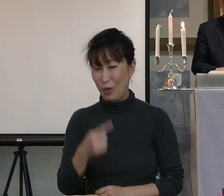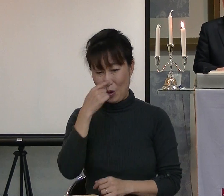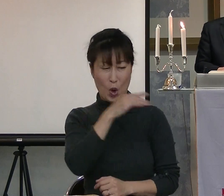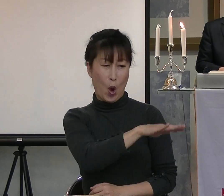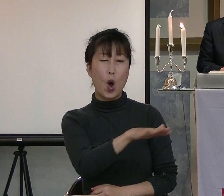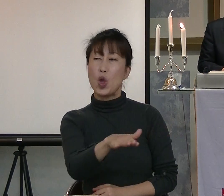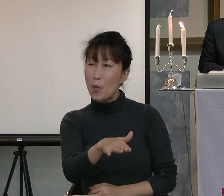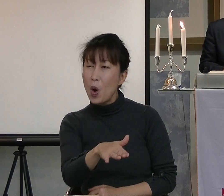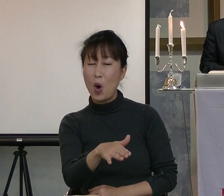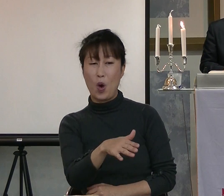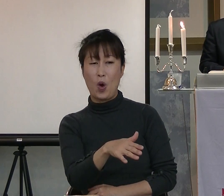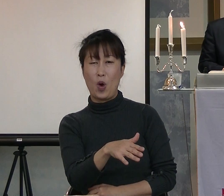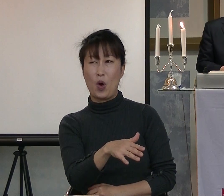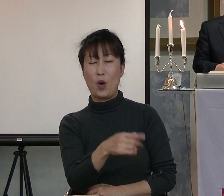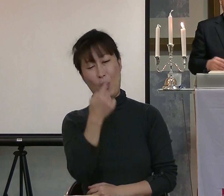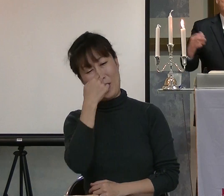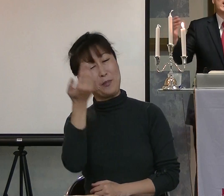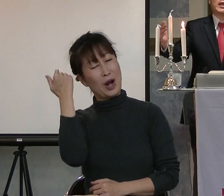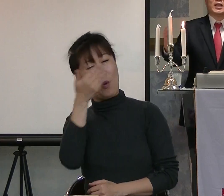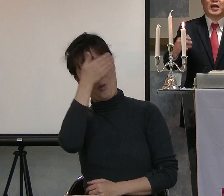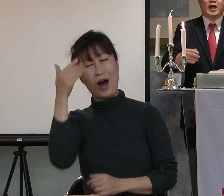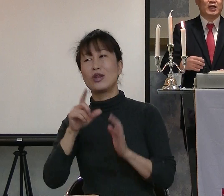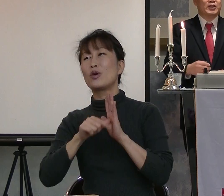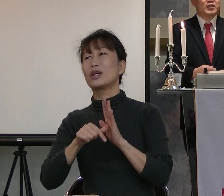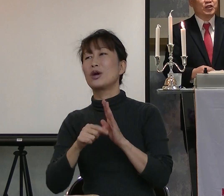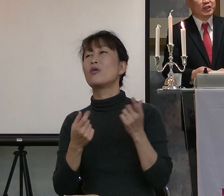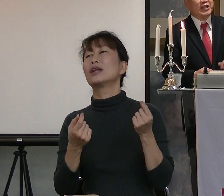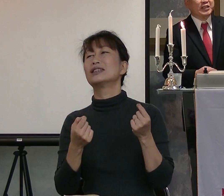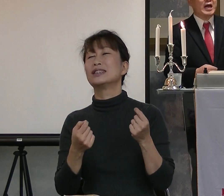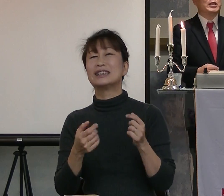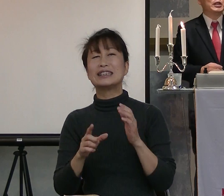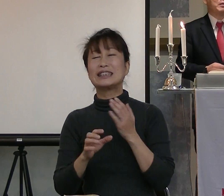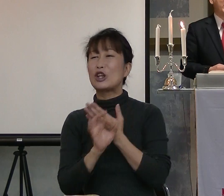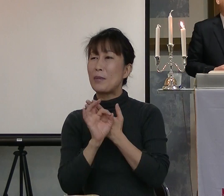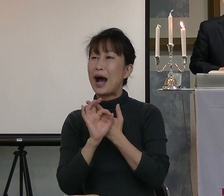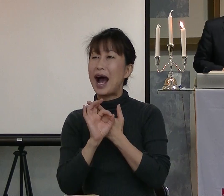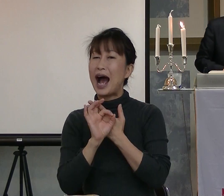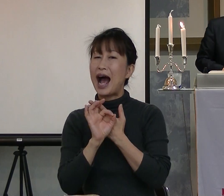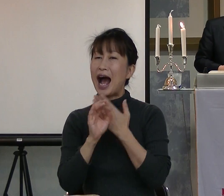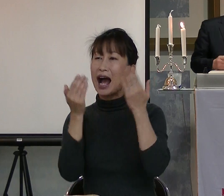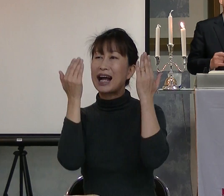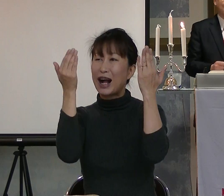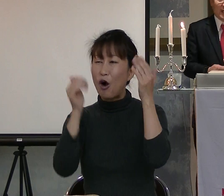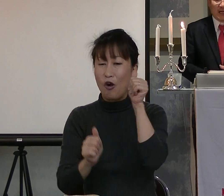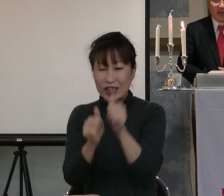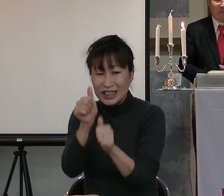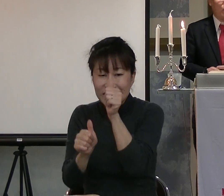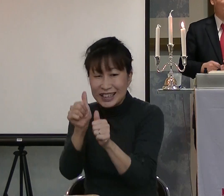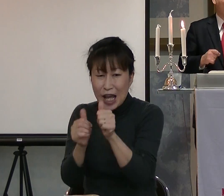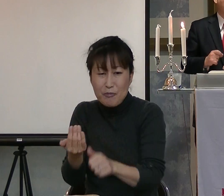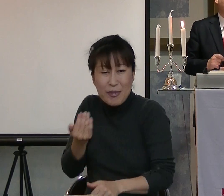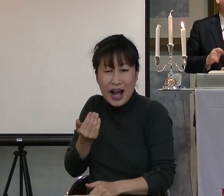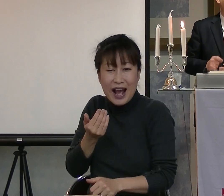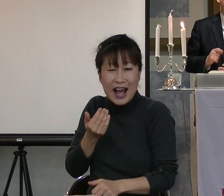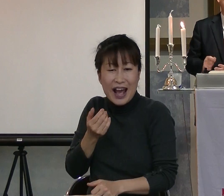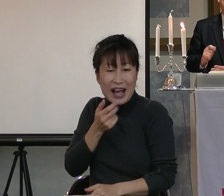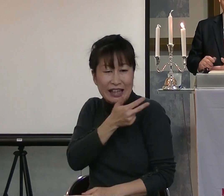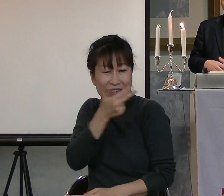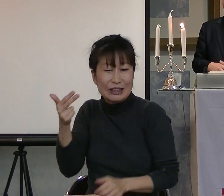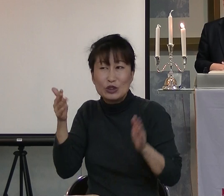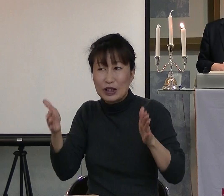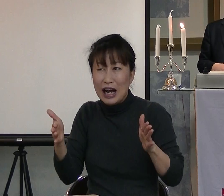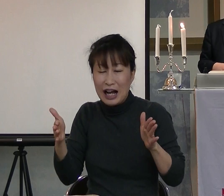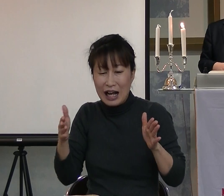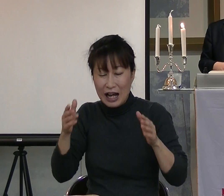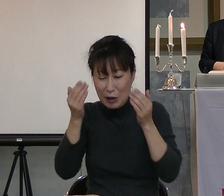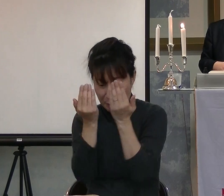ね、学生時代に試験があったら試験 2,3 日前から徹夜しながらもう勉強するん